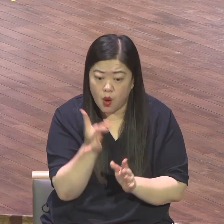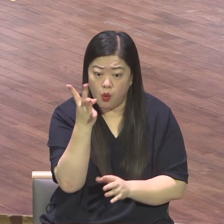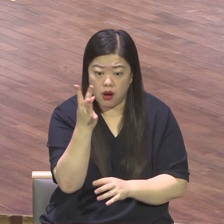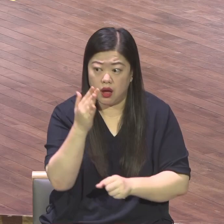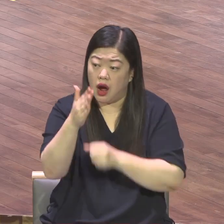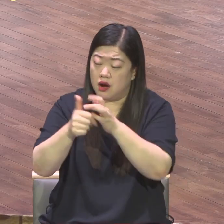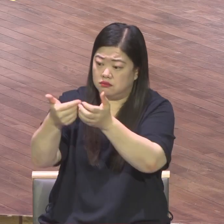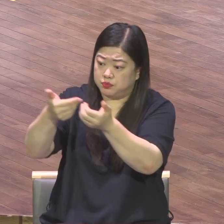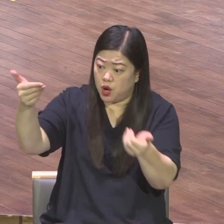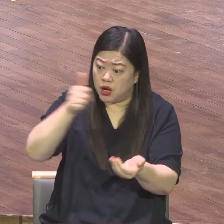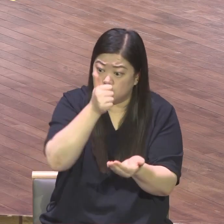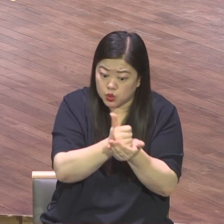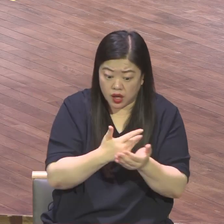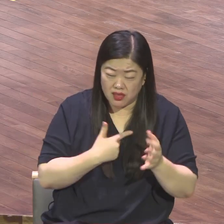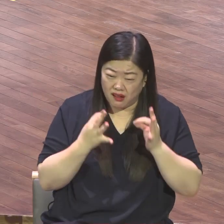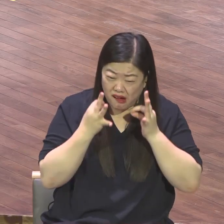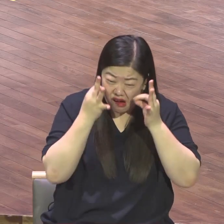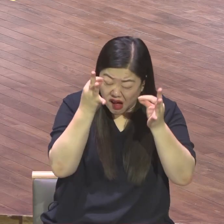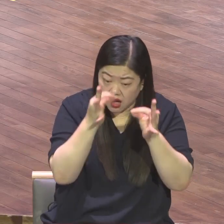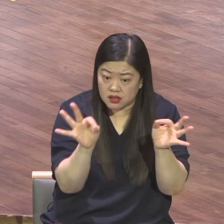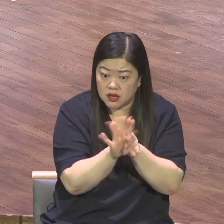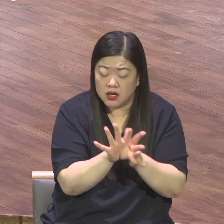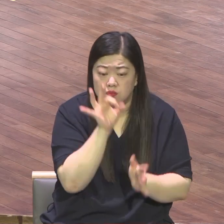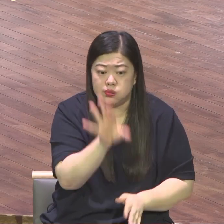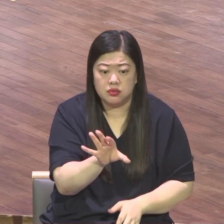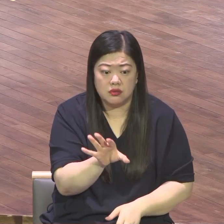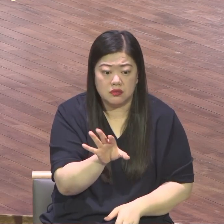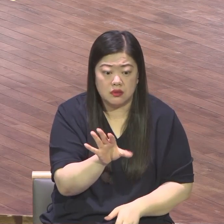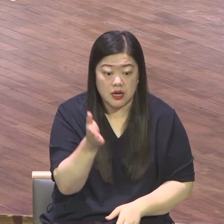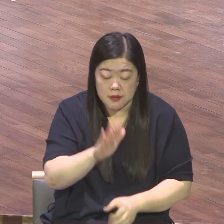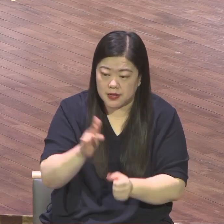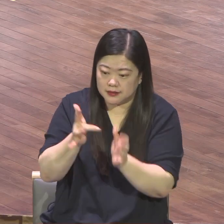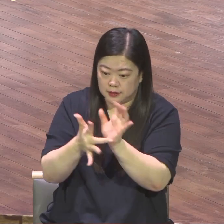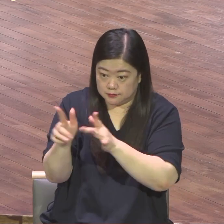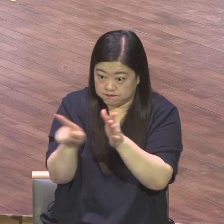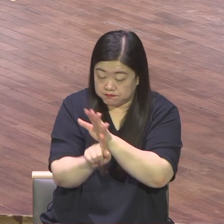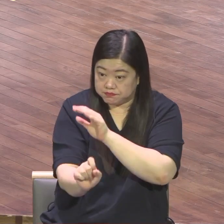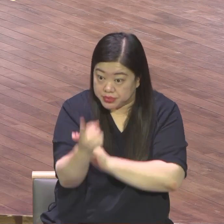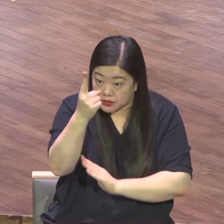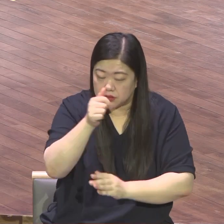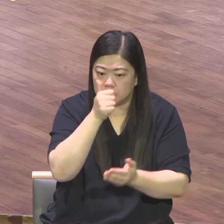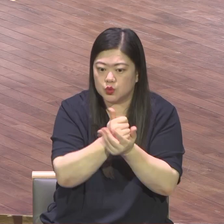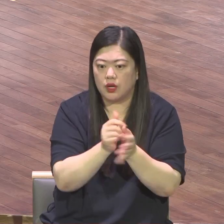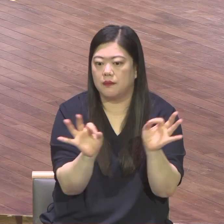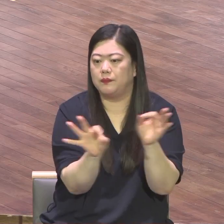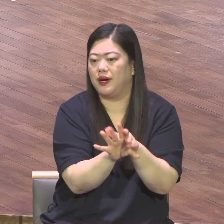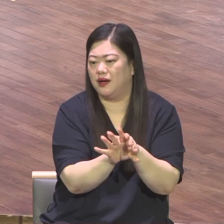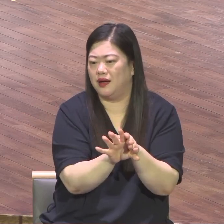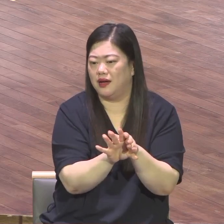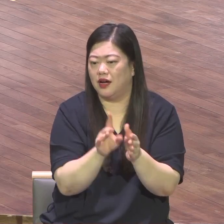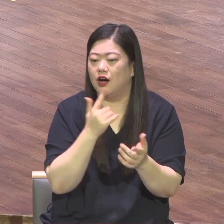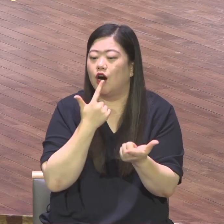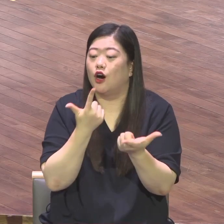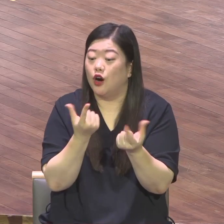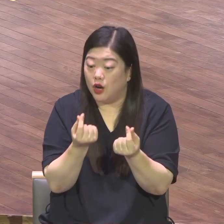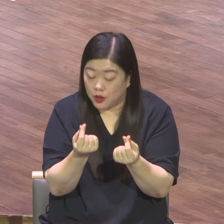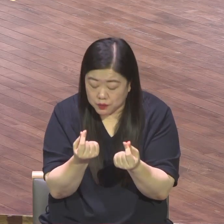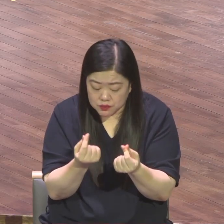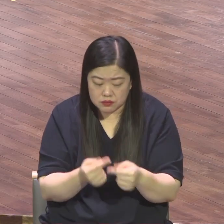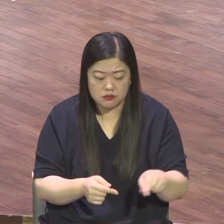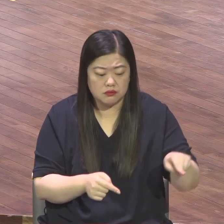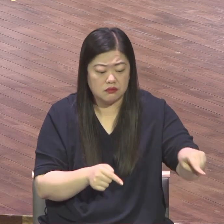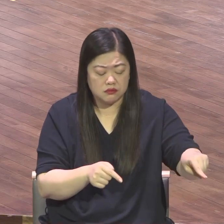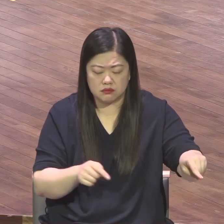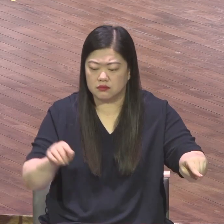사단의 얽매인 줄에서 끊어내 주셨다. 영원한 멸망길에서 이 열두 가지 사단의